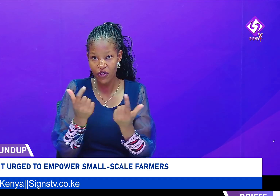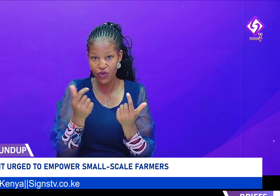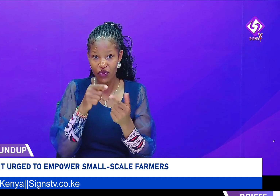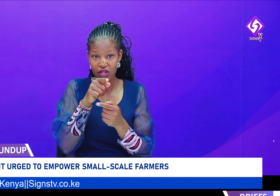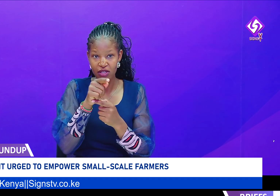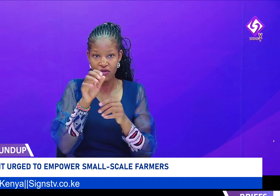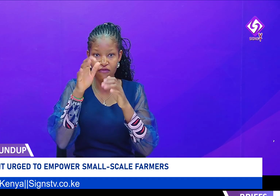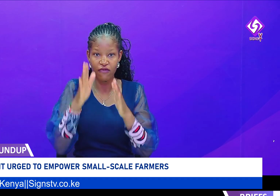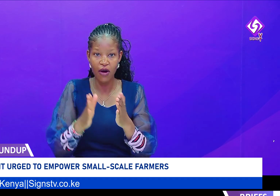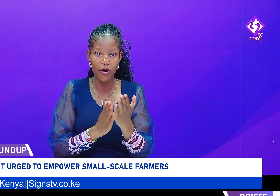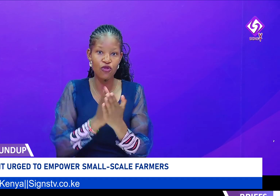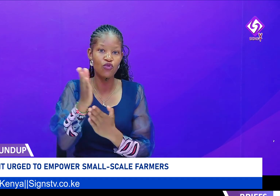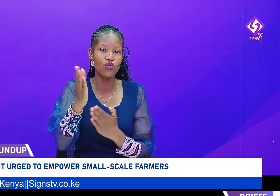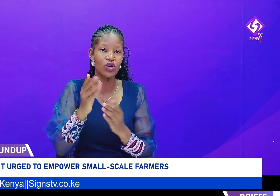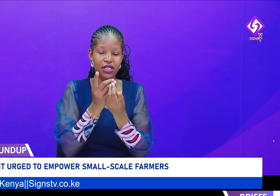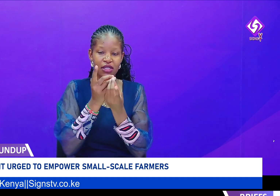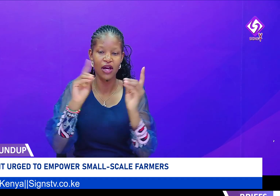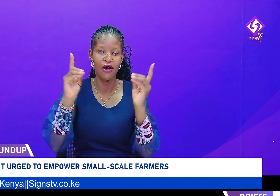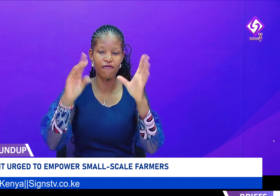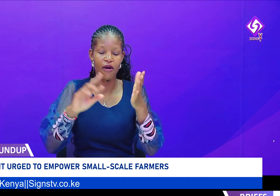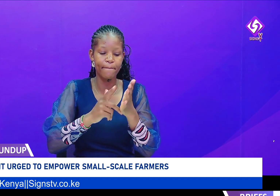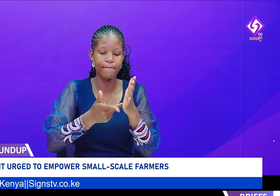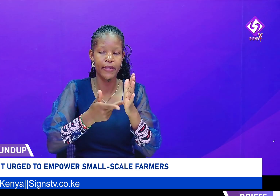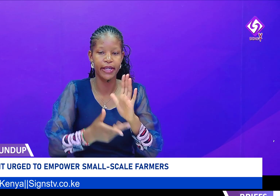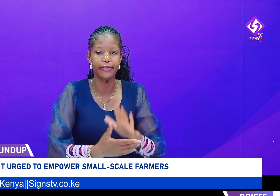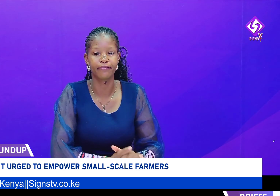small-scale farmers through diverse means.